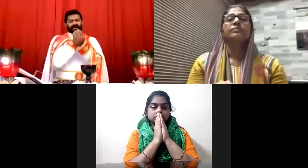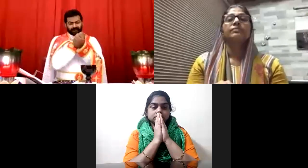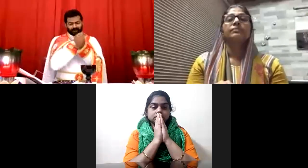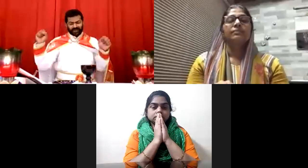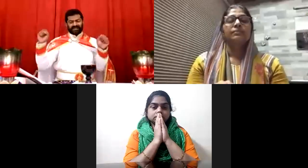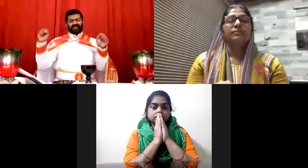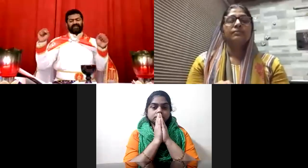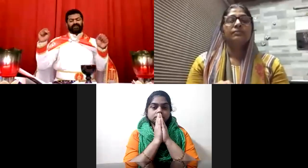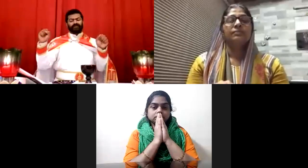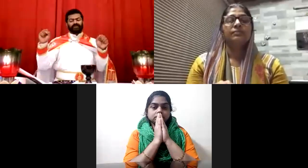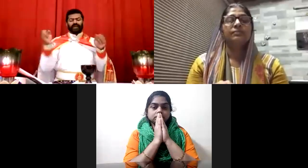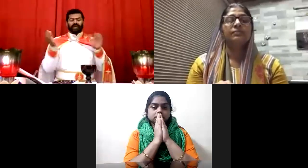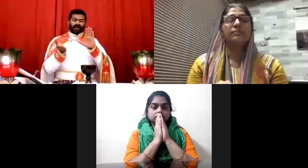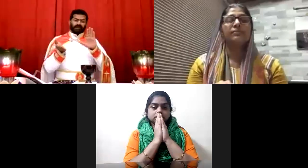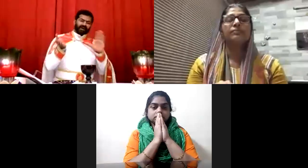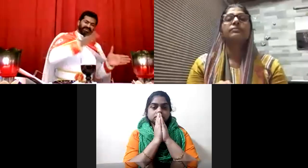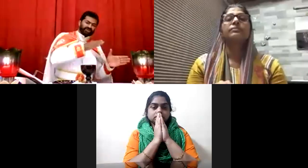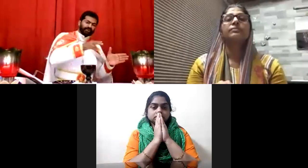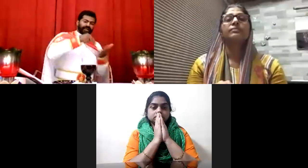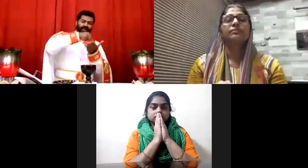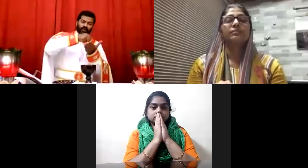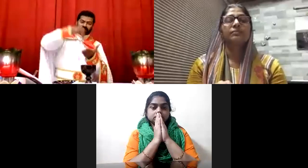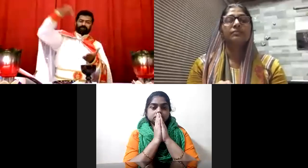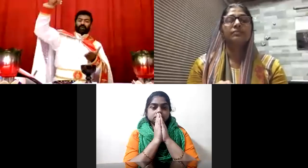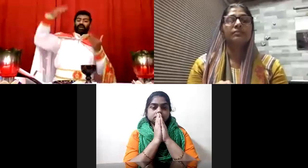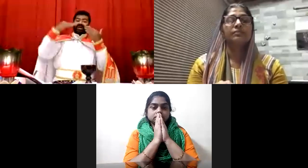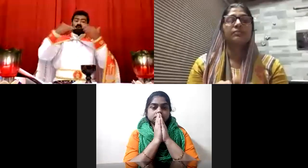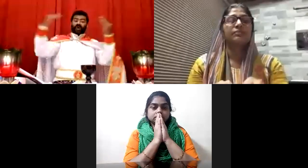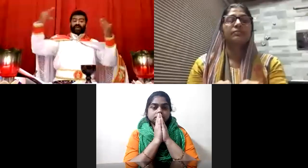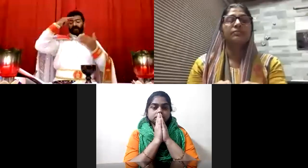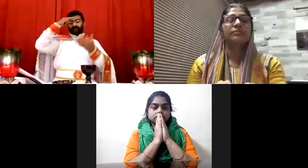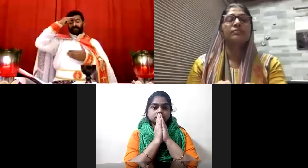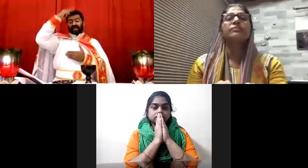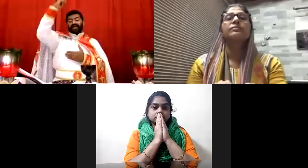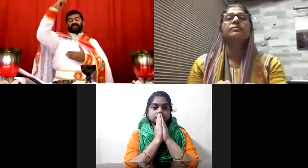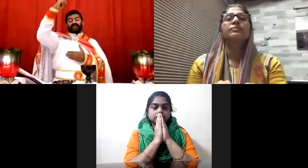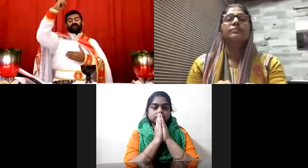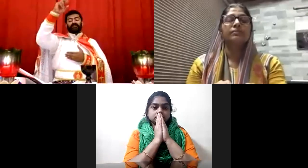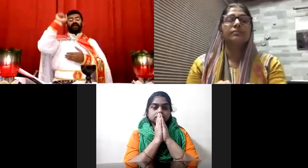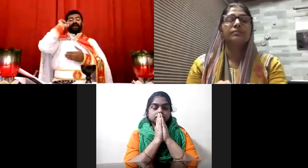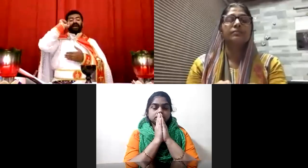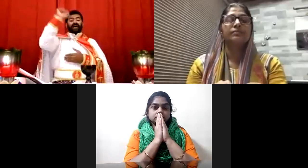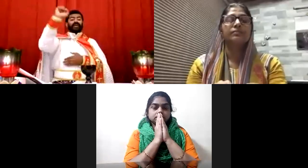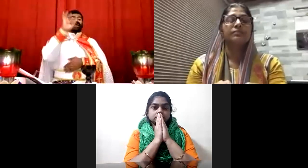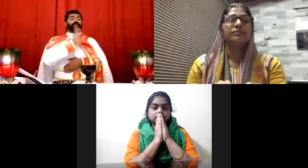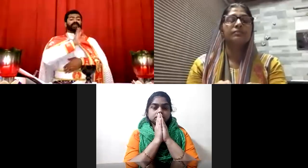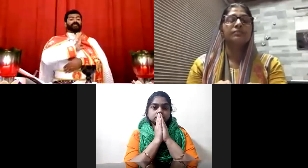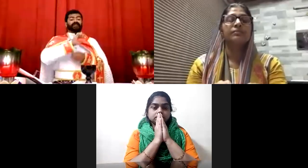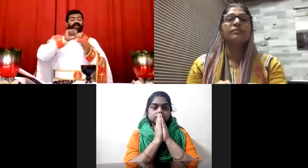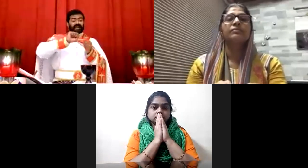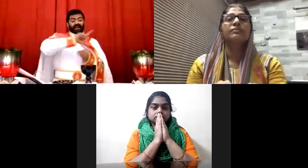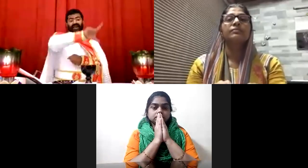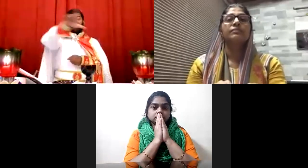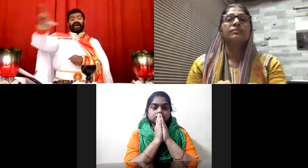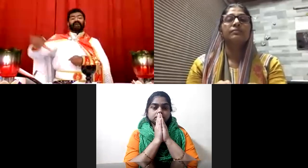പാപങ്ങളുടെ മോചനത്തിനും മരിച്ചവരുടെ ഉയർപ്പിലുള്ള വലിയ പ്രത്യാശയ്ക്കും അങ്ങേ